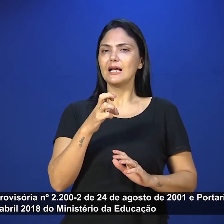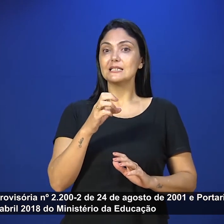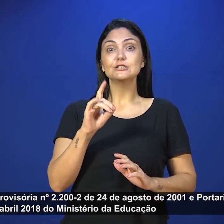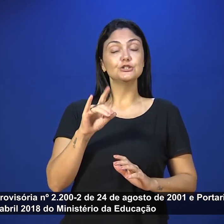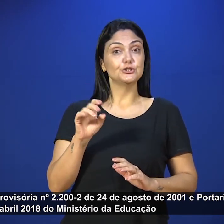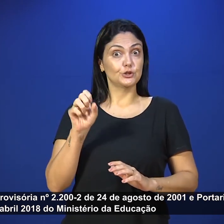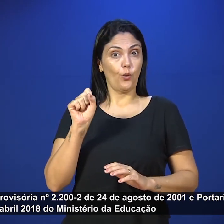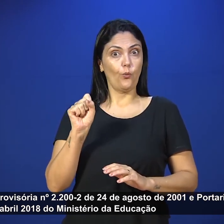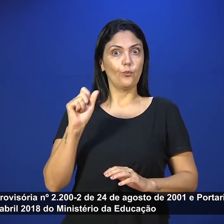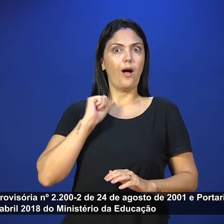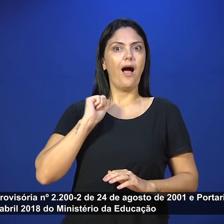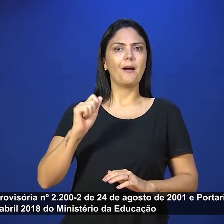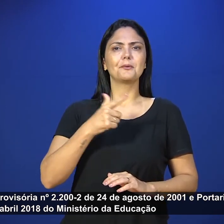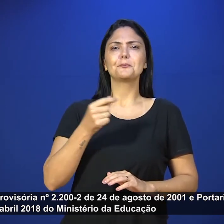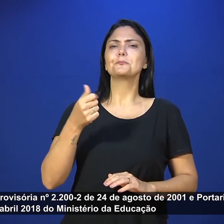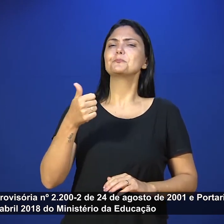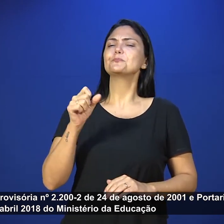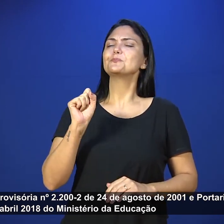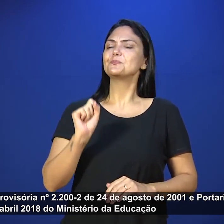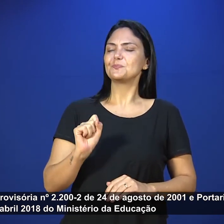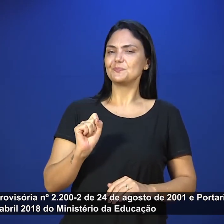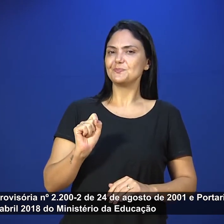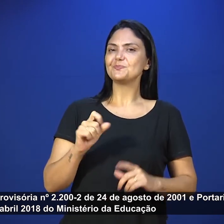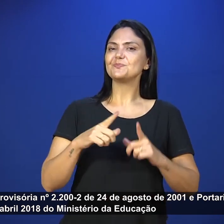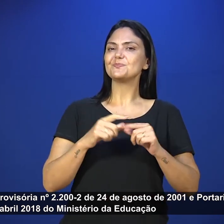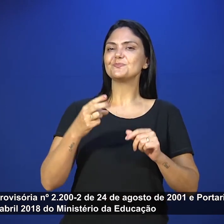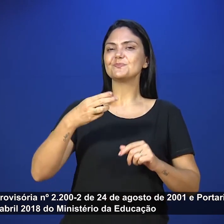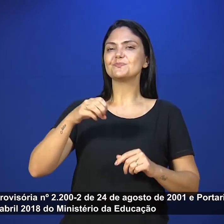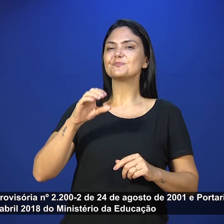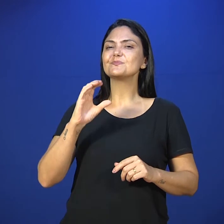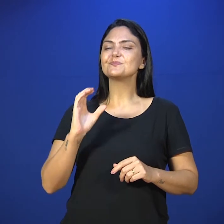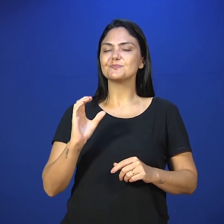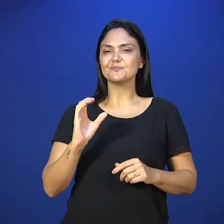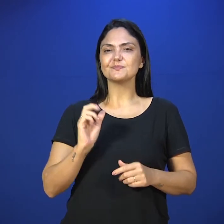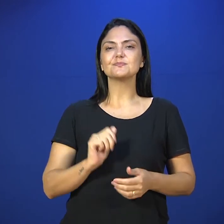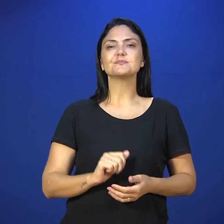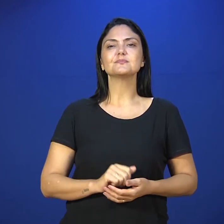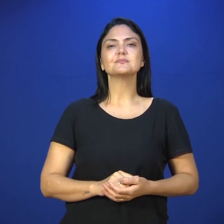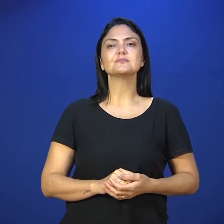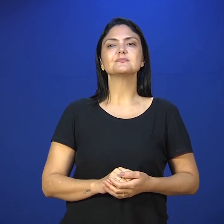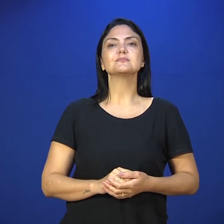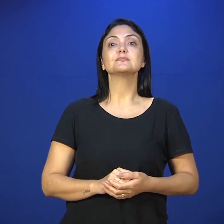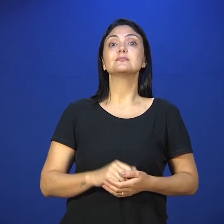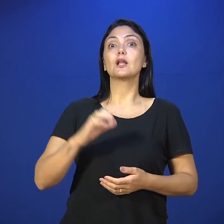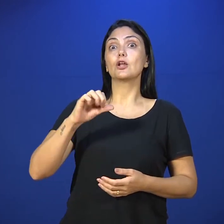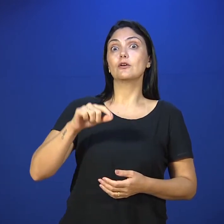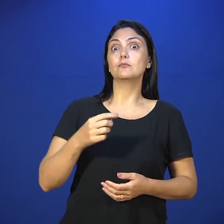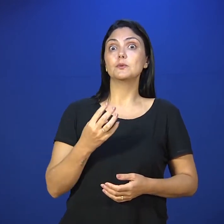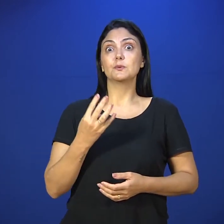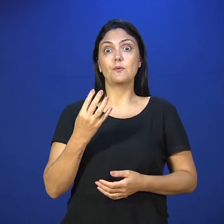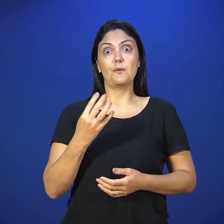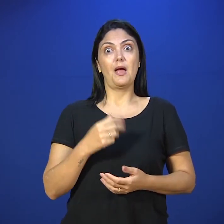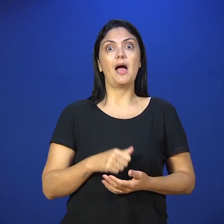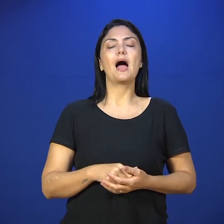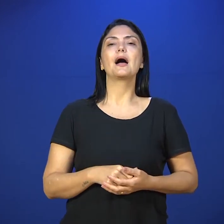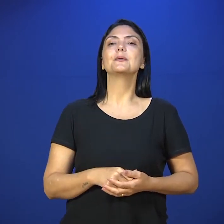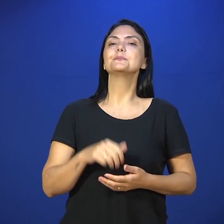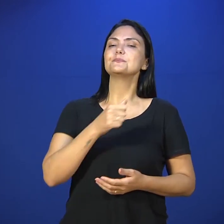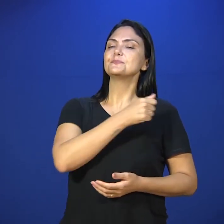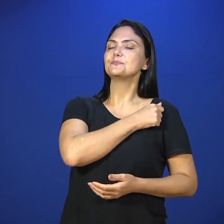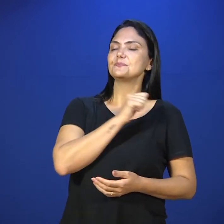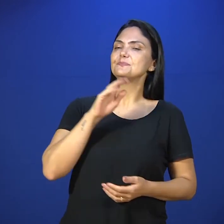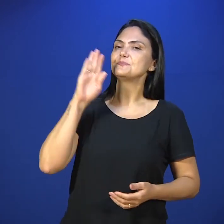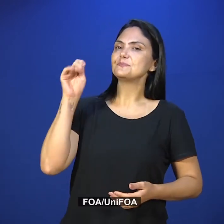8 de abril de 2018, do Ministério da Educação. 9.4. O candidato fica desde